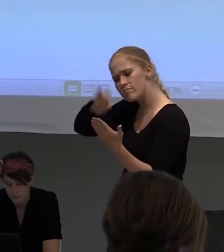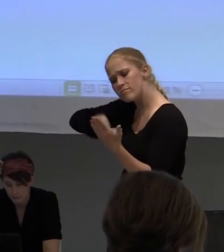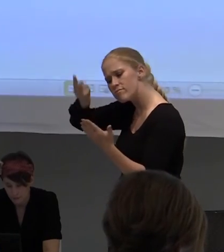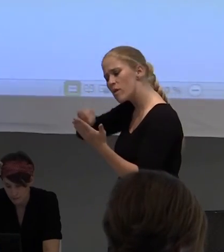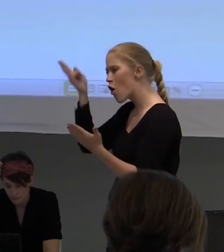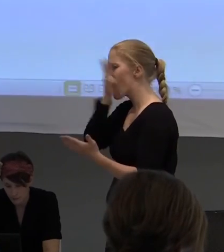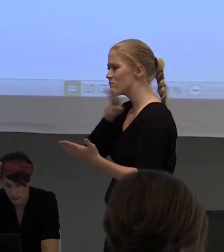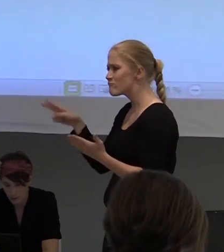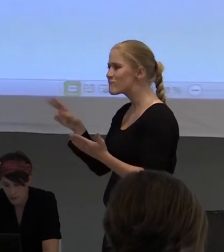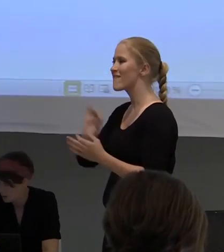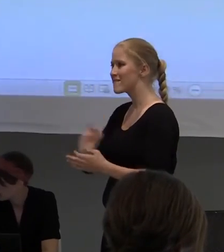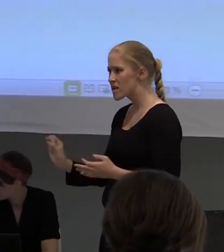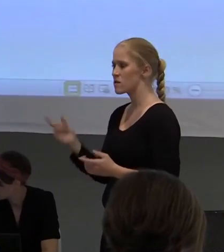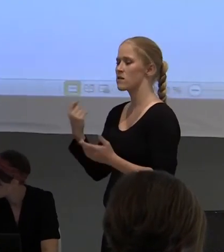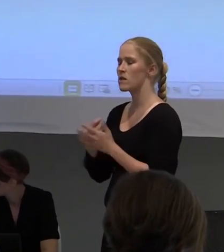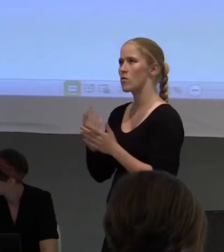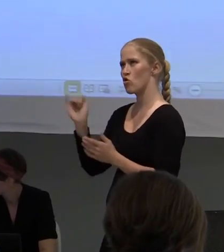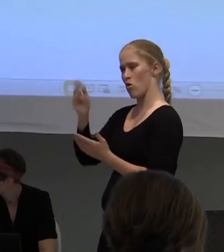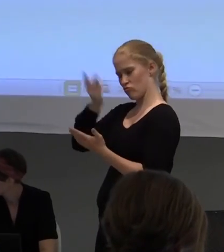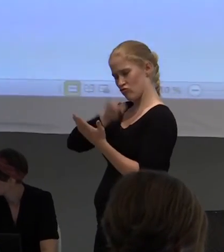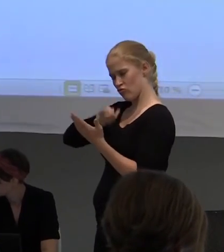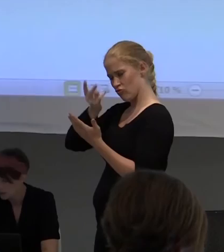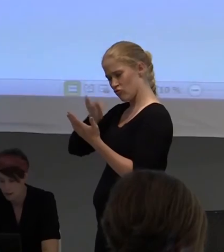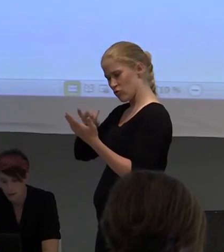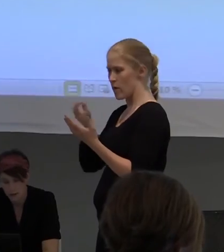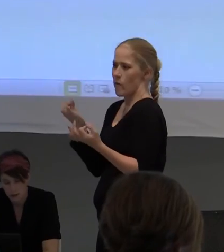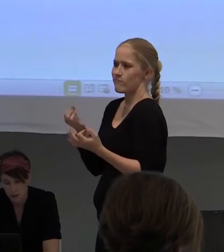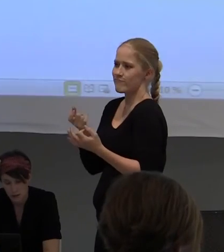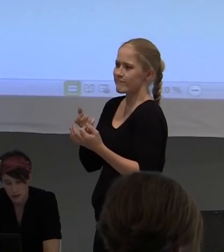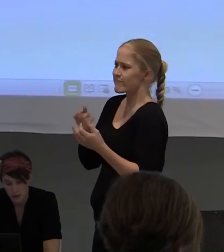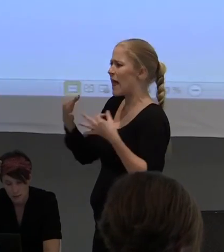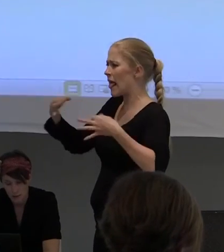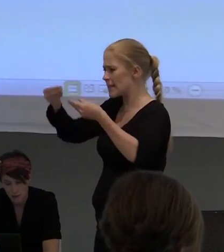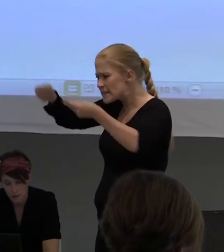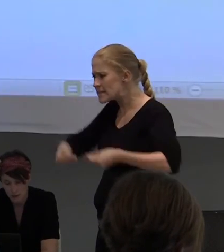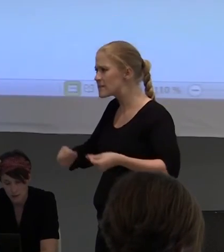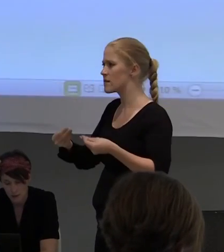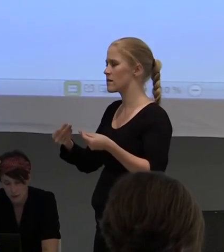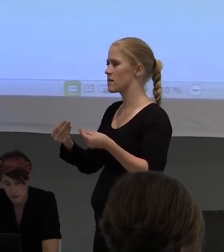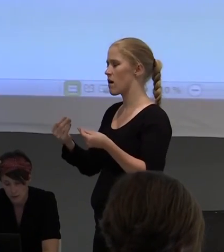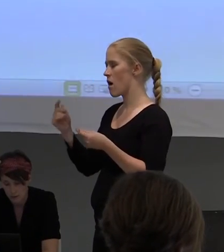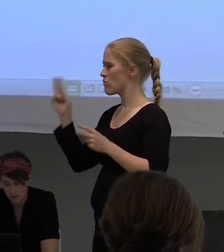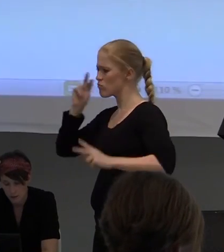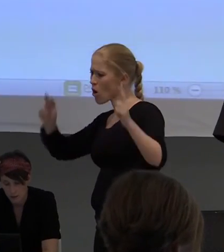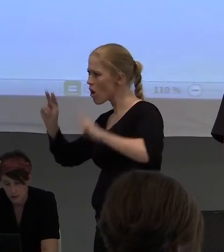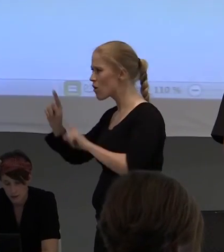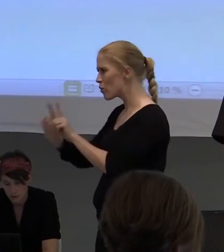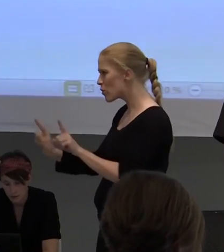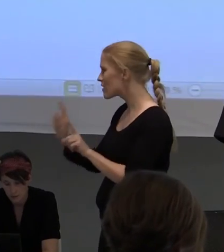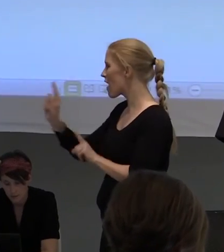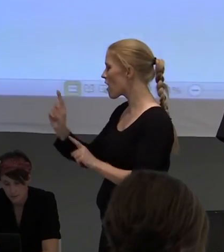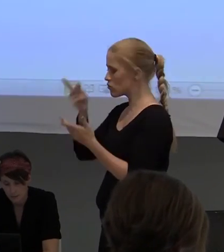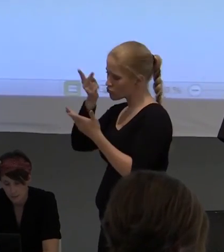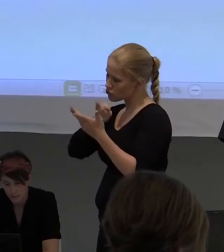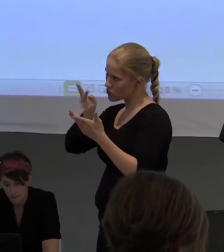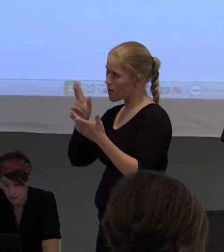kdo by si ten katalog čet, popřípadně nějaký jeden ten katalogový list, jestli ho budeme stejně chápat a budeme dělat stejné kroky. U daných